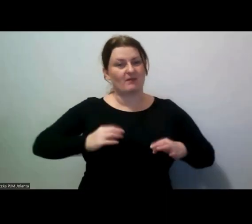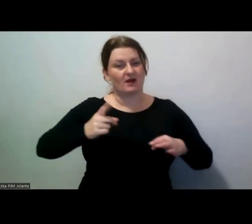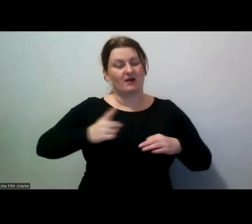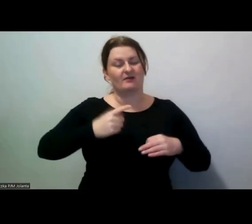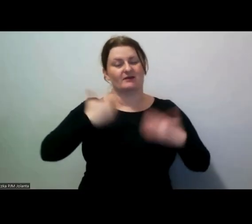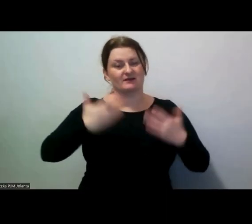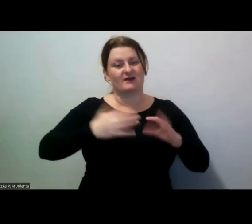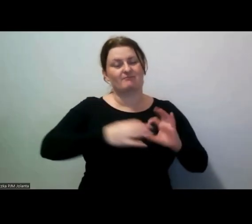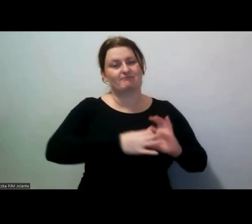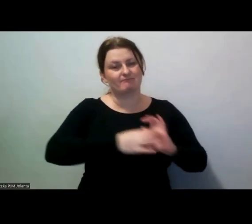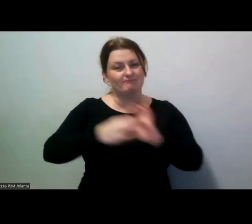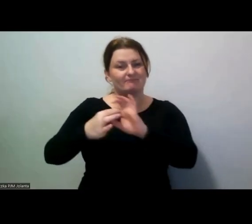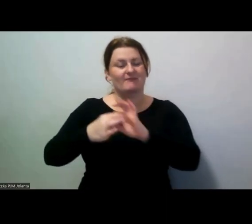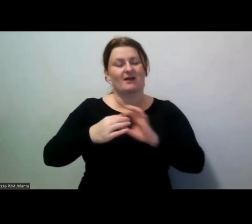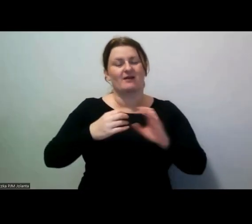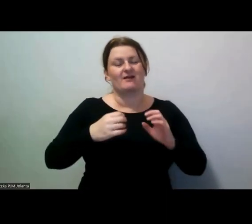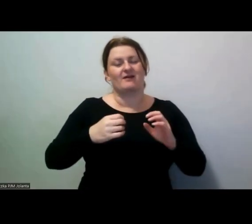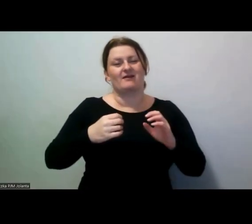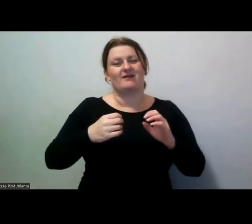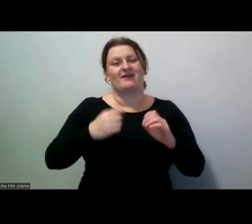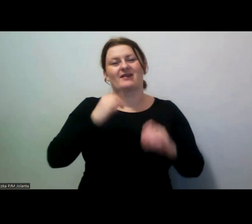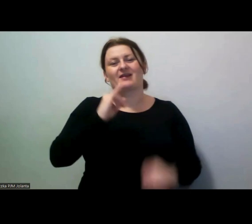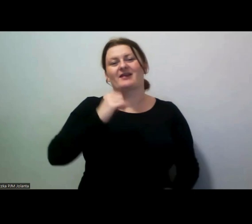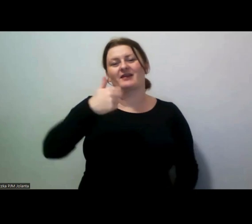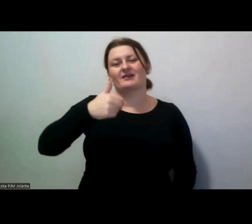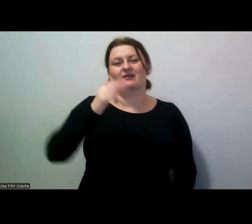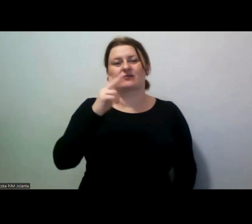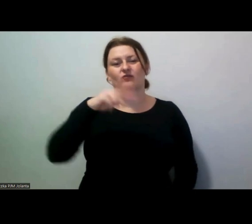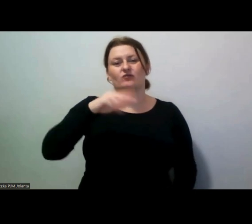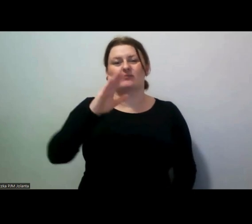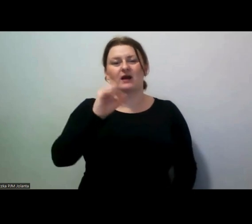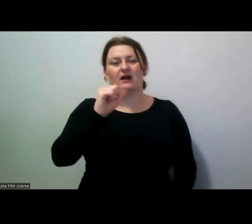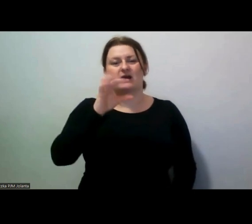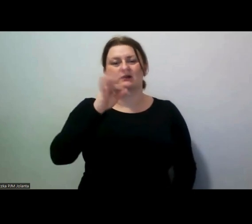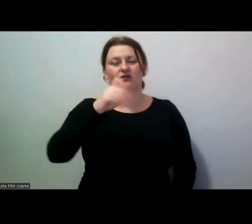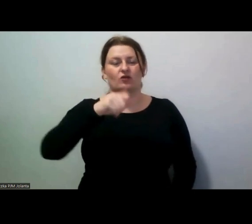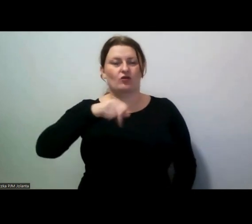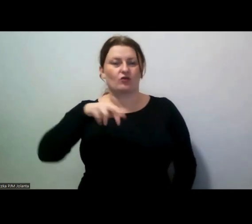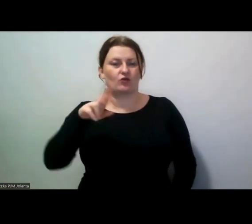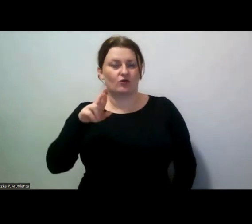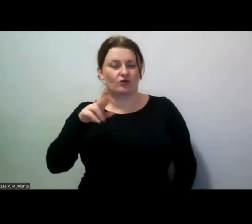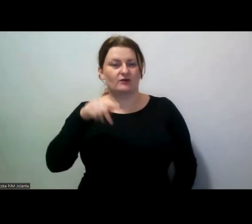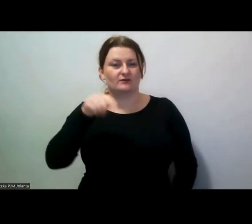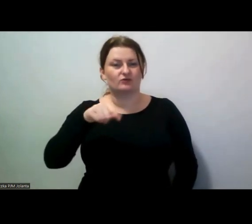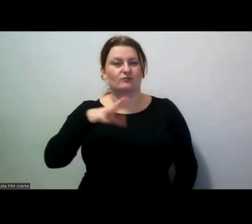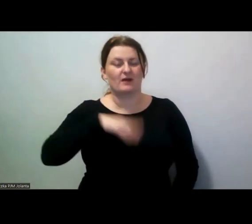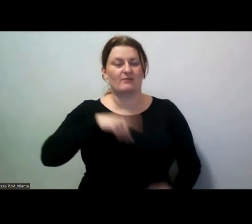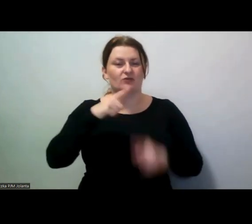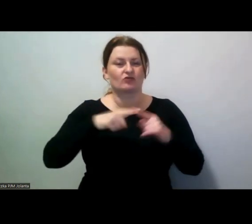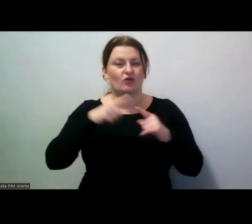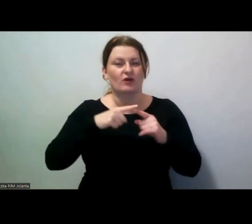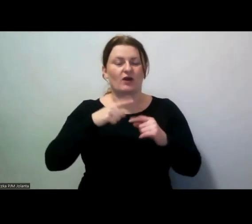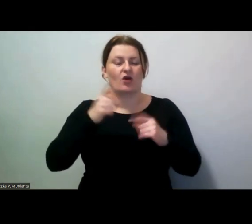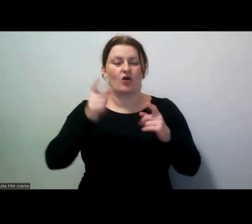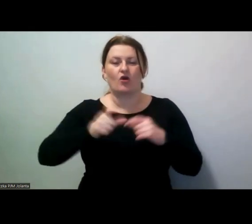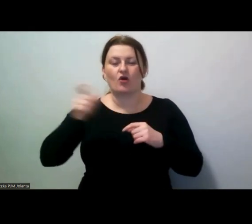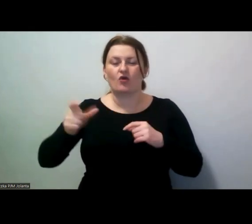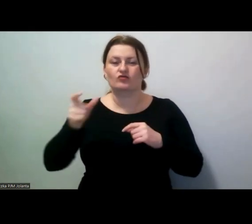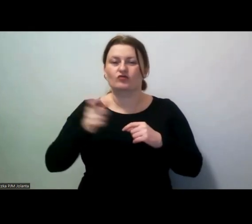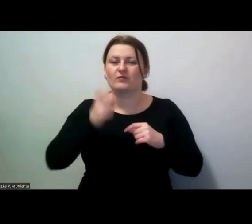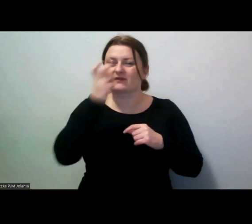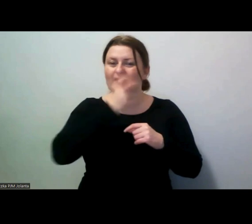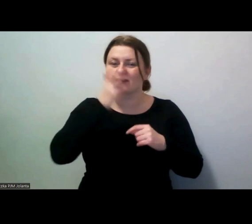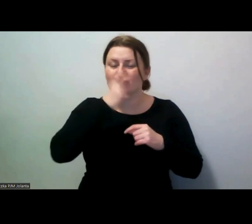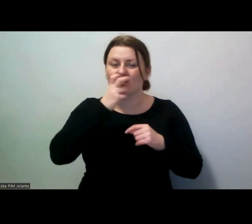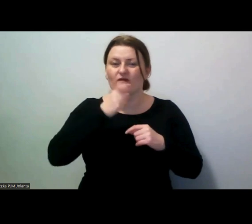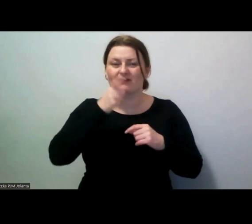z inkubatorem, no to przynajmniej tutaj na dzisiejszym webinarze chyba mamy trochę osób zainteresowanych tym narzędziem, które może zechcą pomóc